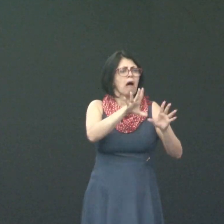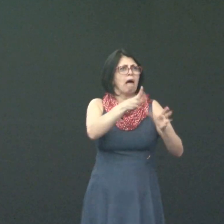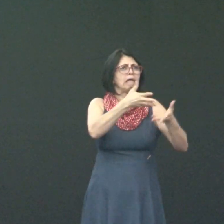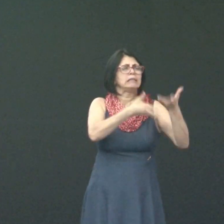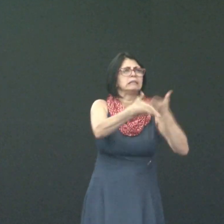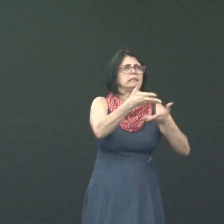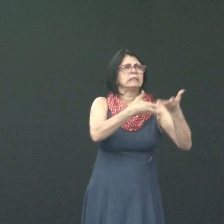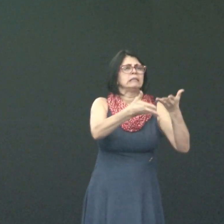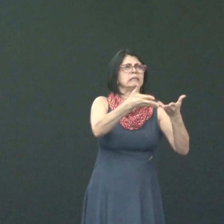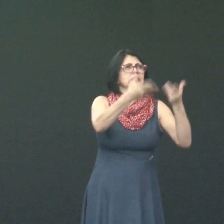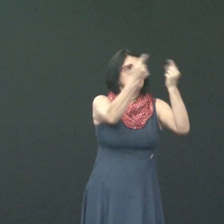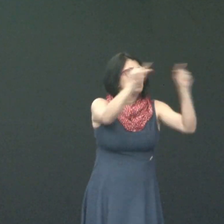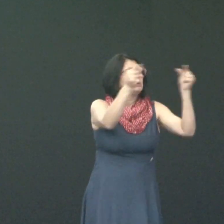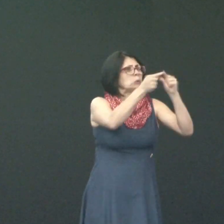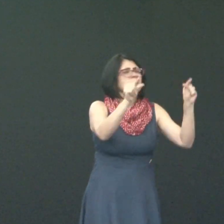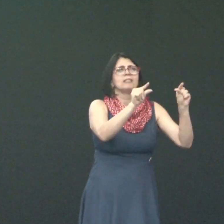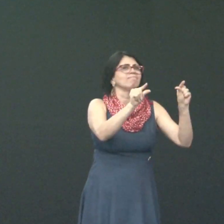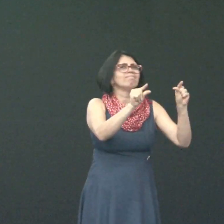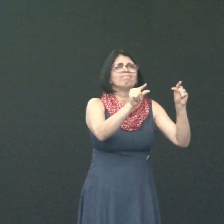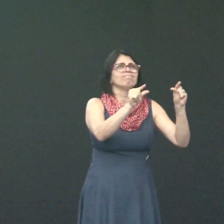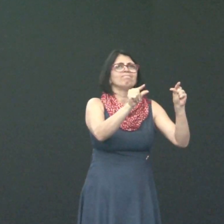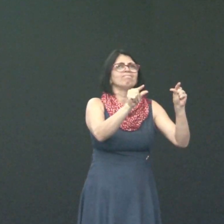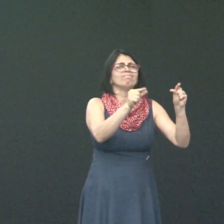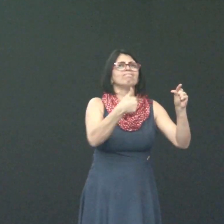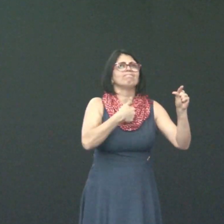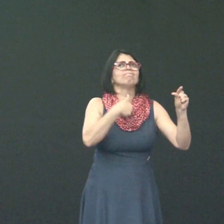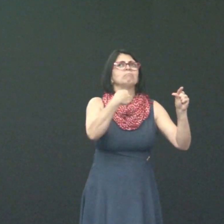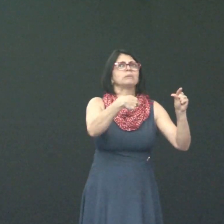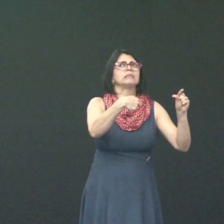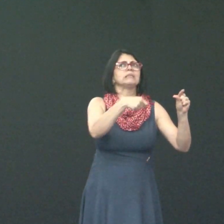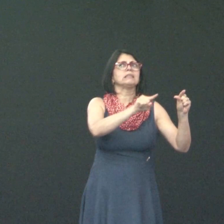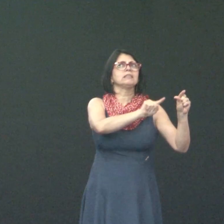E o foco não estava somente na língua,